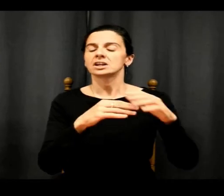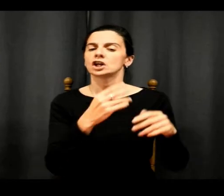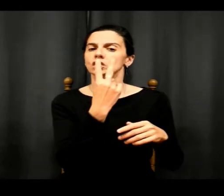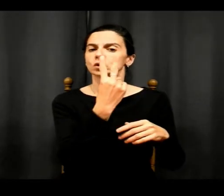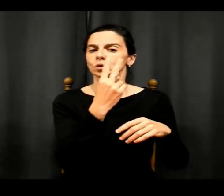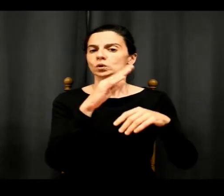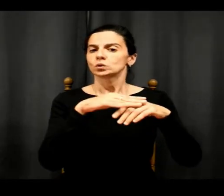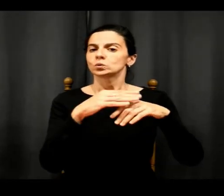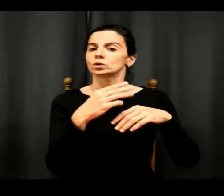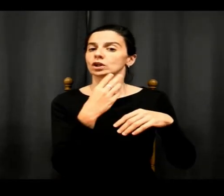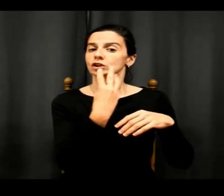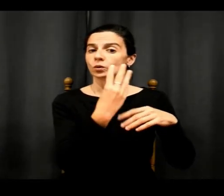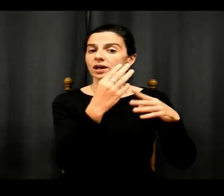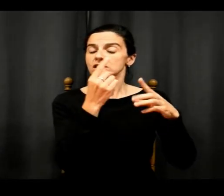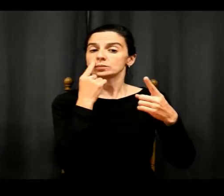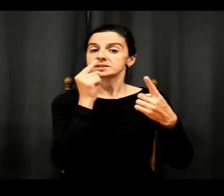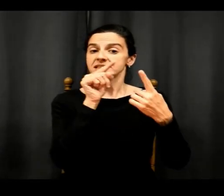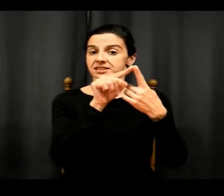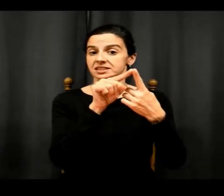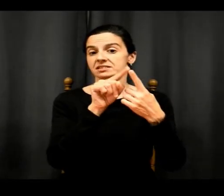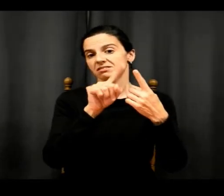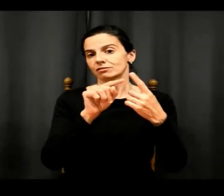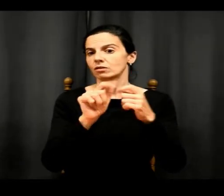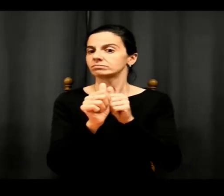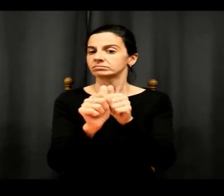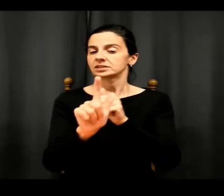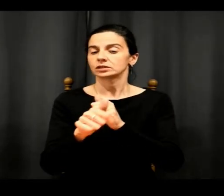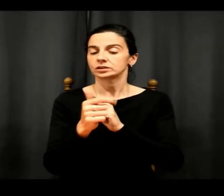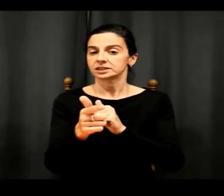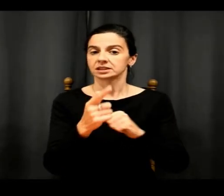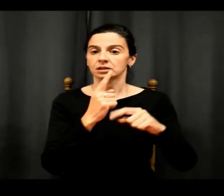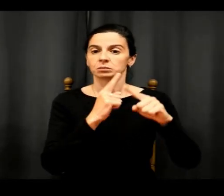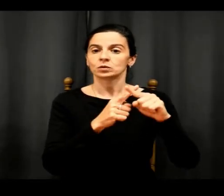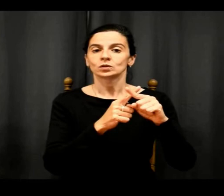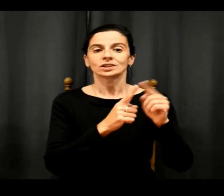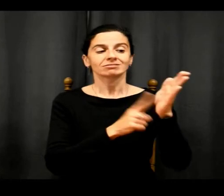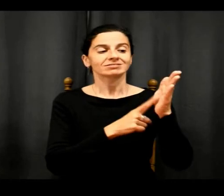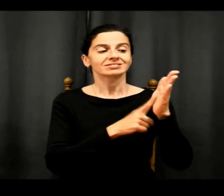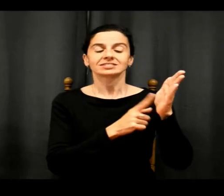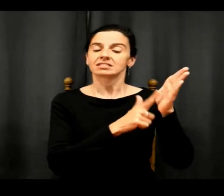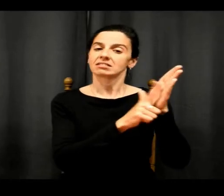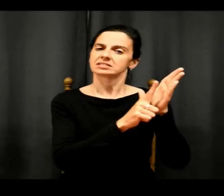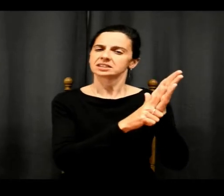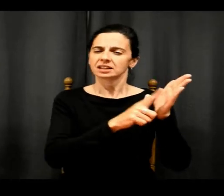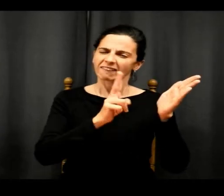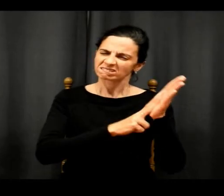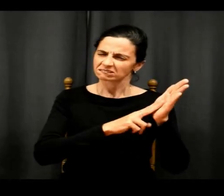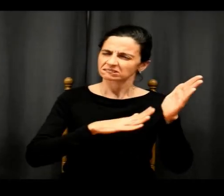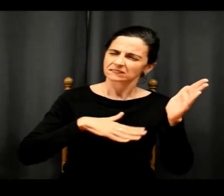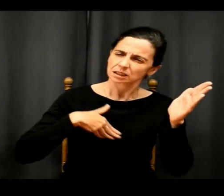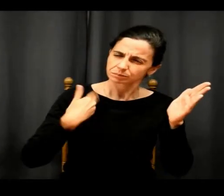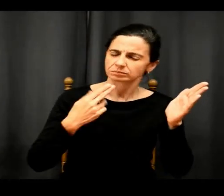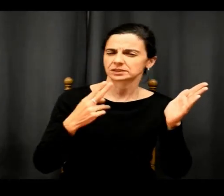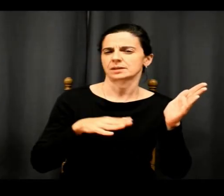et les prescrits légaux qui doivent être pris en compte sont les prescrits légaux essentiels.